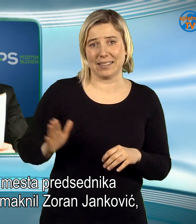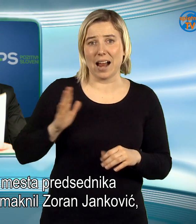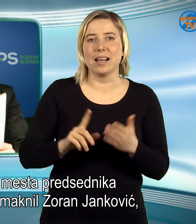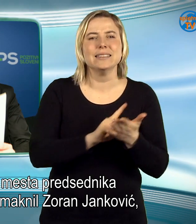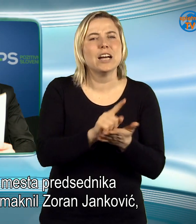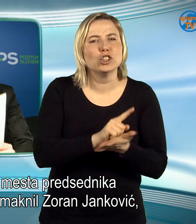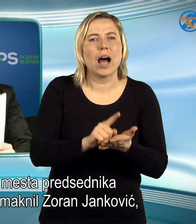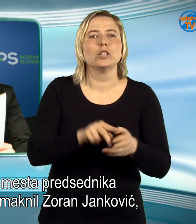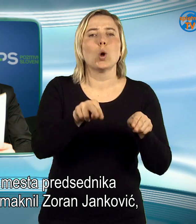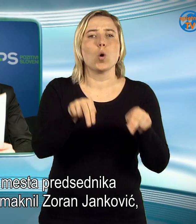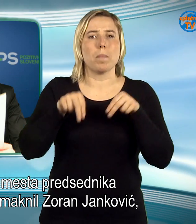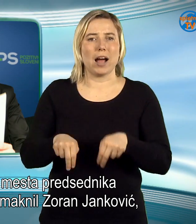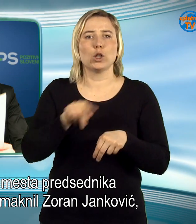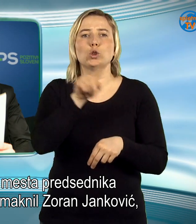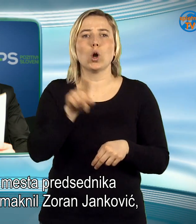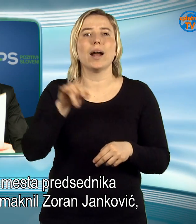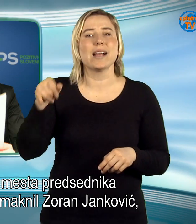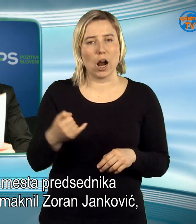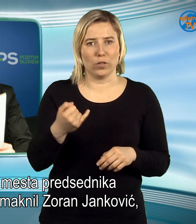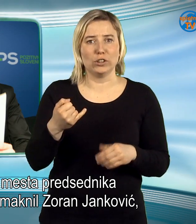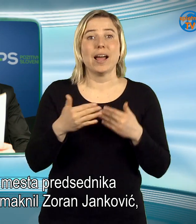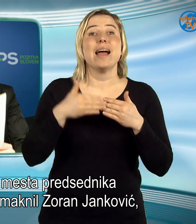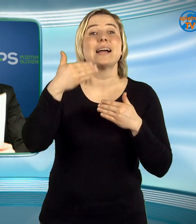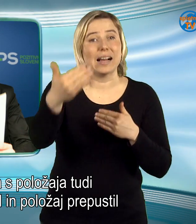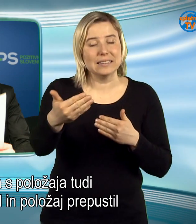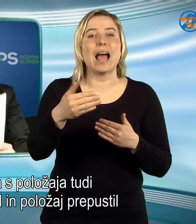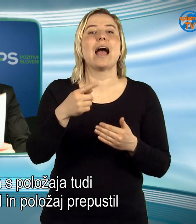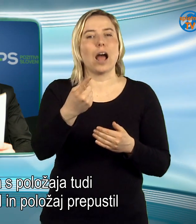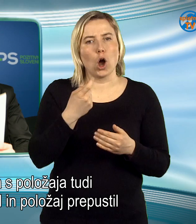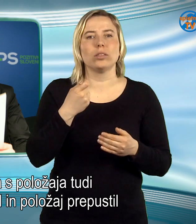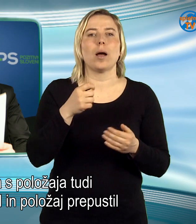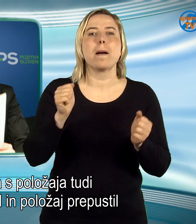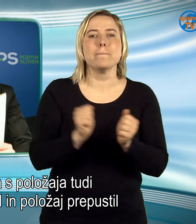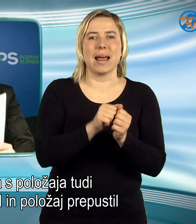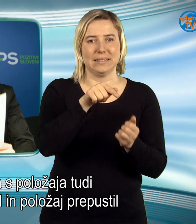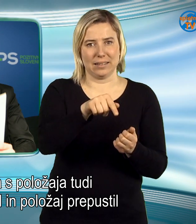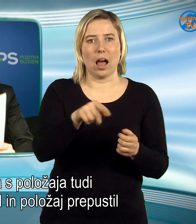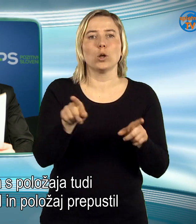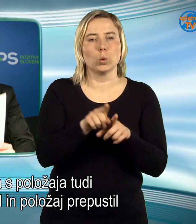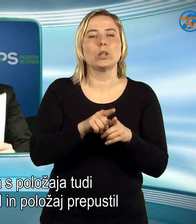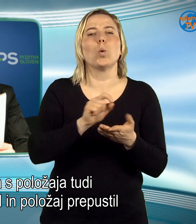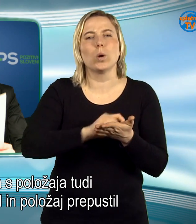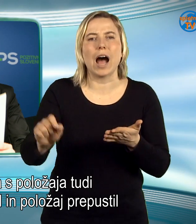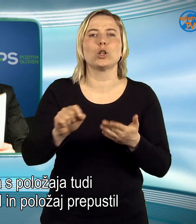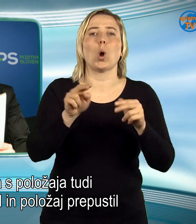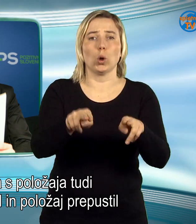stranke začasno umaknil Zoran Janković, pozneje pa s položaja tudi uradno odstopil in položaj